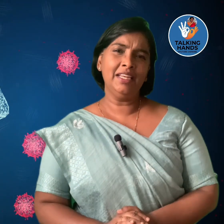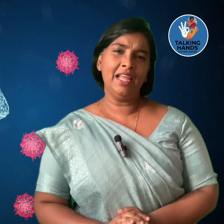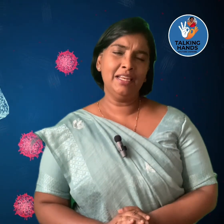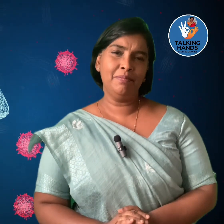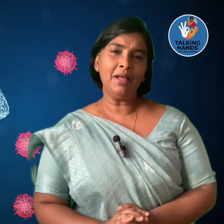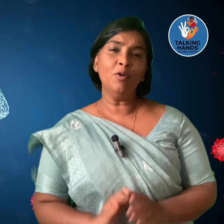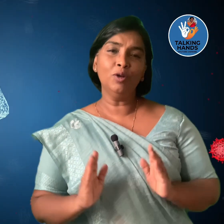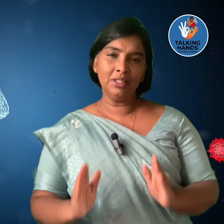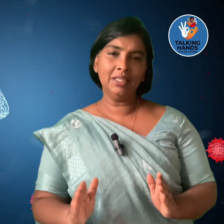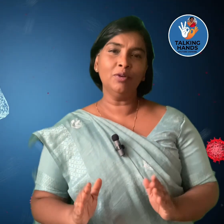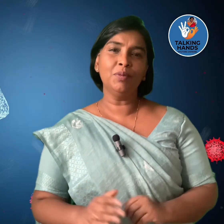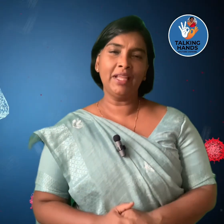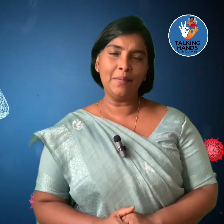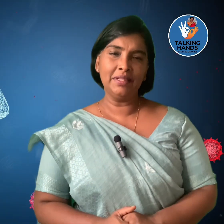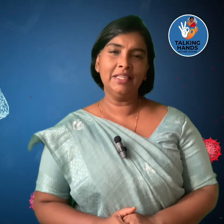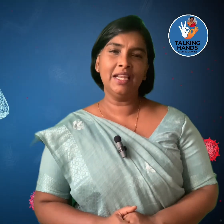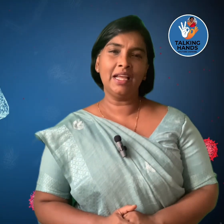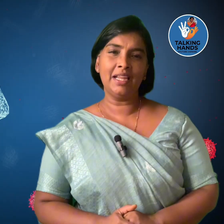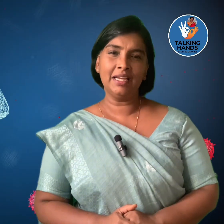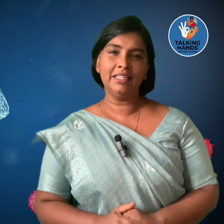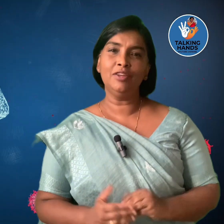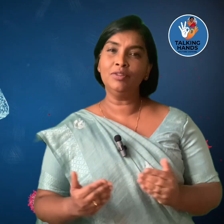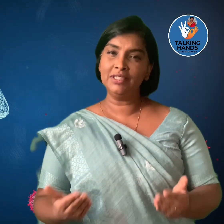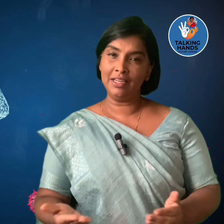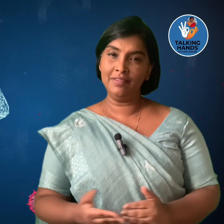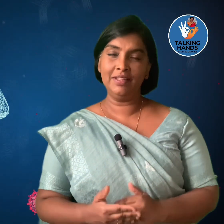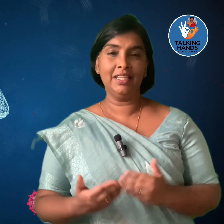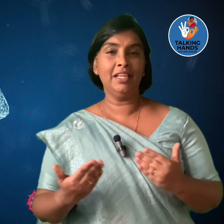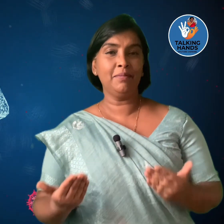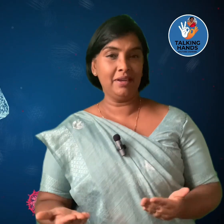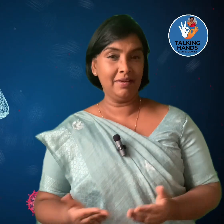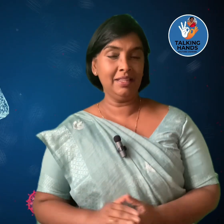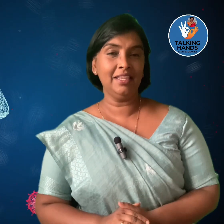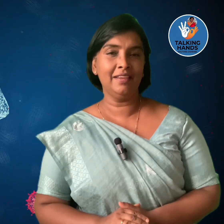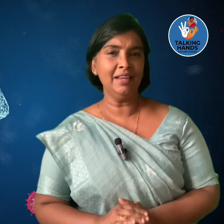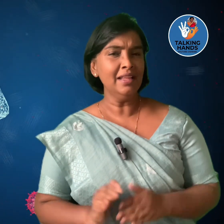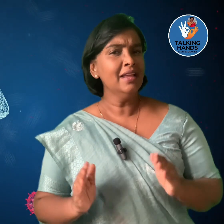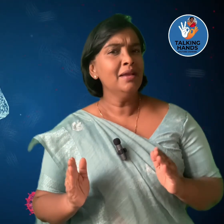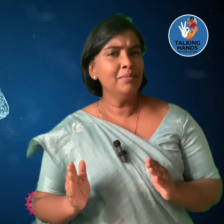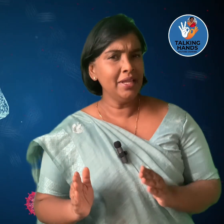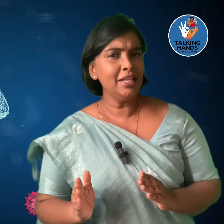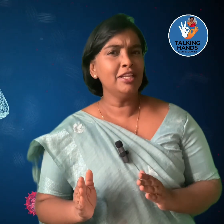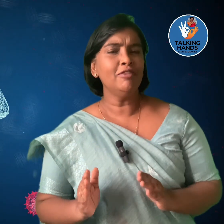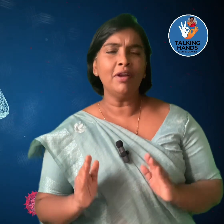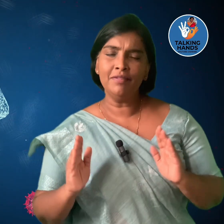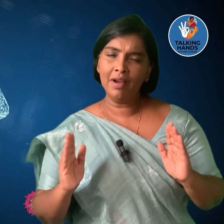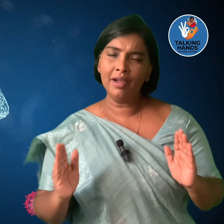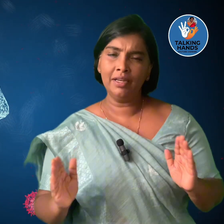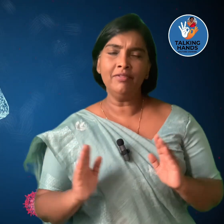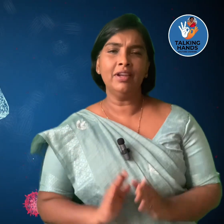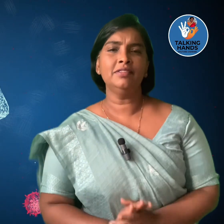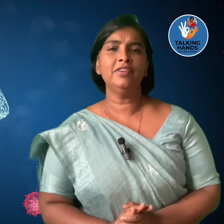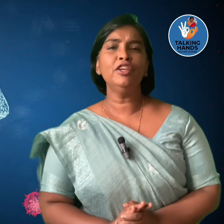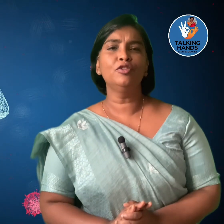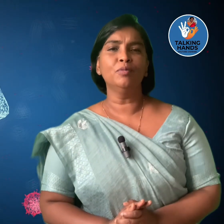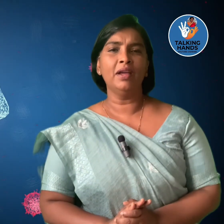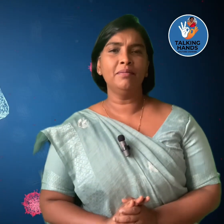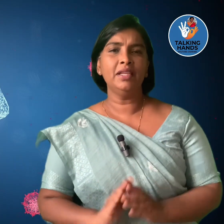යන්න එපා. හොඳට ඔබ කැමති නම් අනාගතයේ හොඳ සංනිවේදනයක් පරිවර්තකයෙක් කියලා මේ ඉරියව් අනිවාර්යයෙන් වෙනස් විය යුතුමයි. මේ